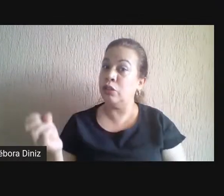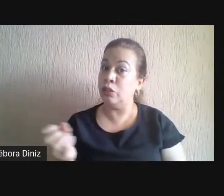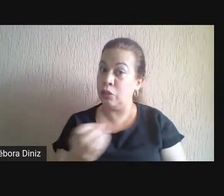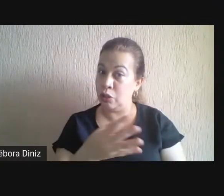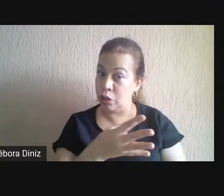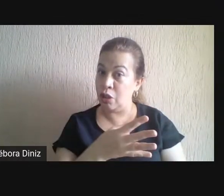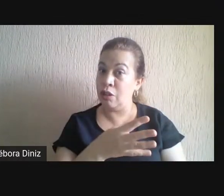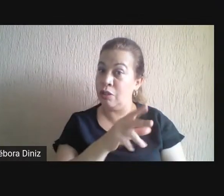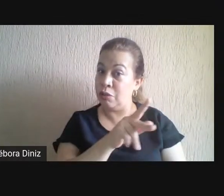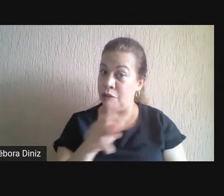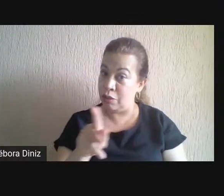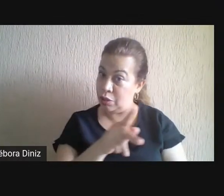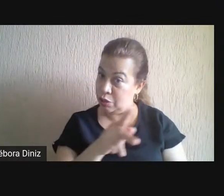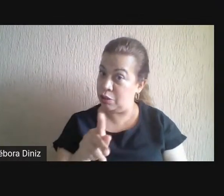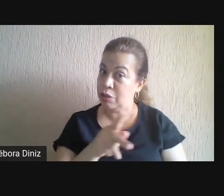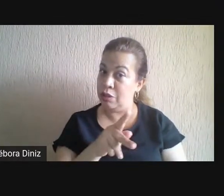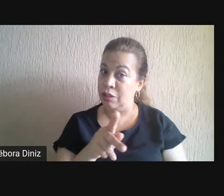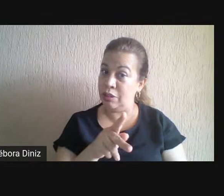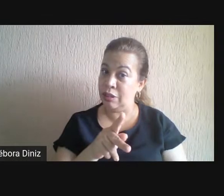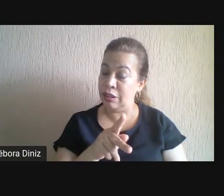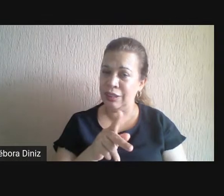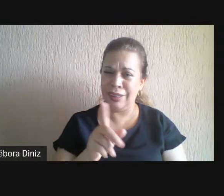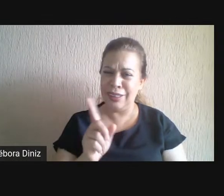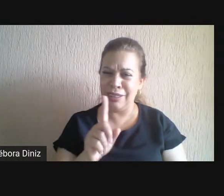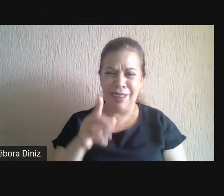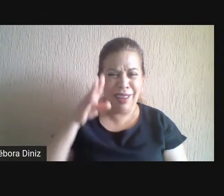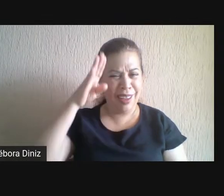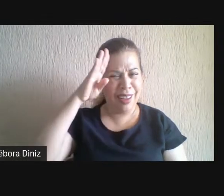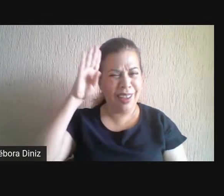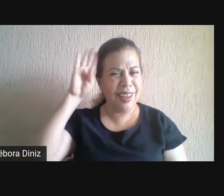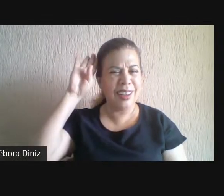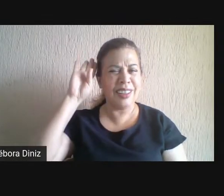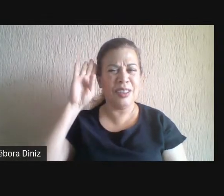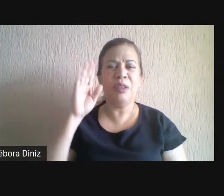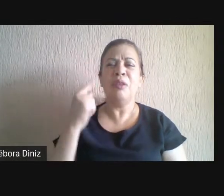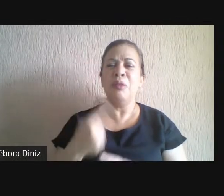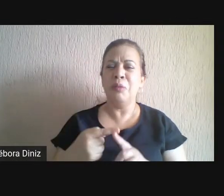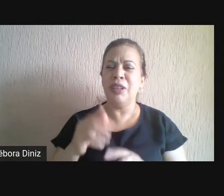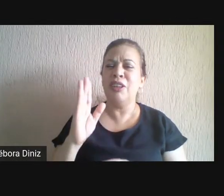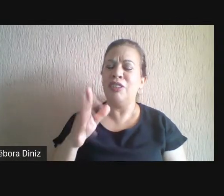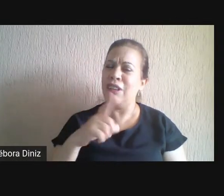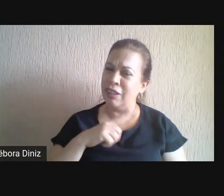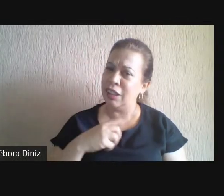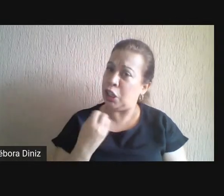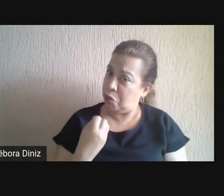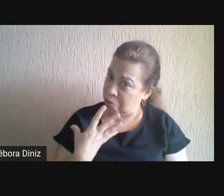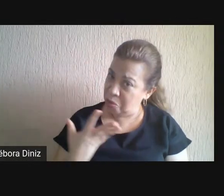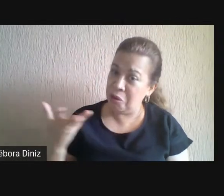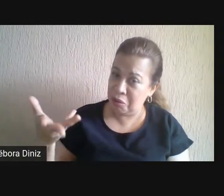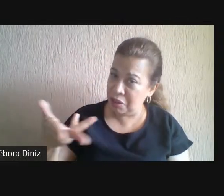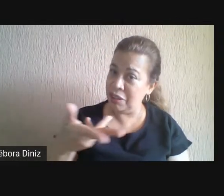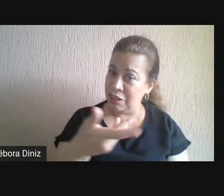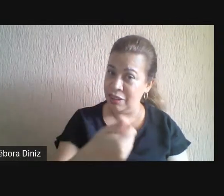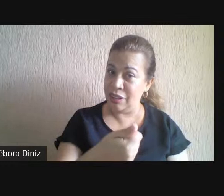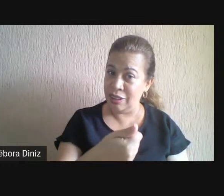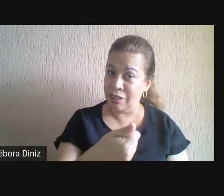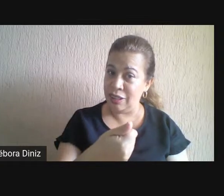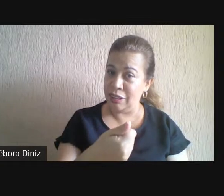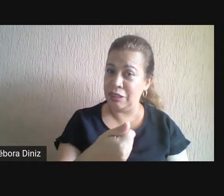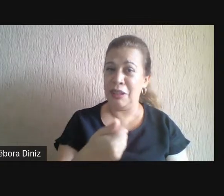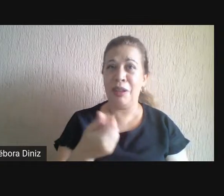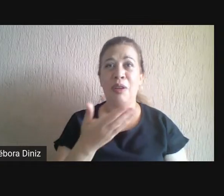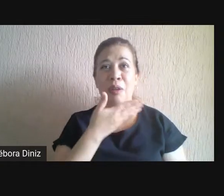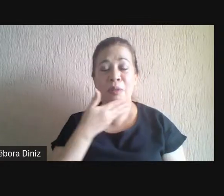novas docentes. Não formação acadêmica, que essa eles têm, de boa qualidade, vem dos melhores